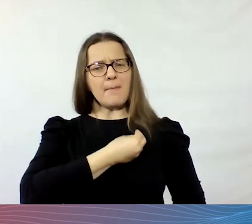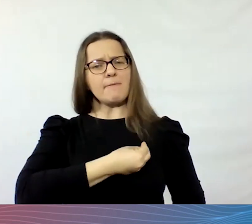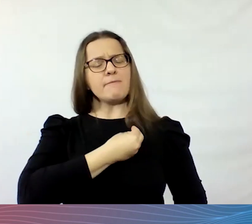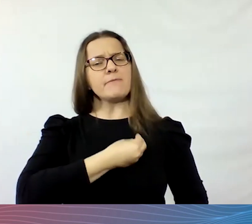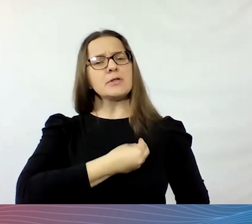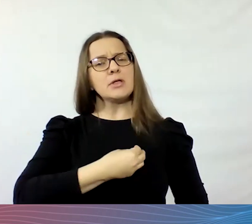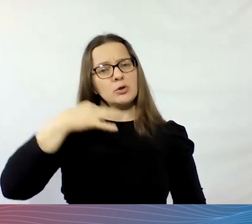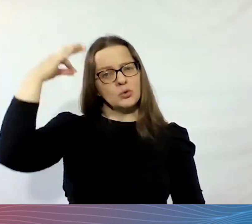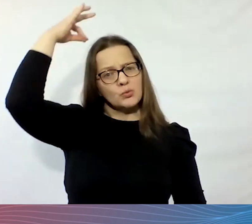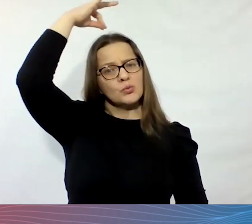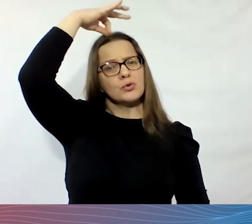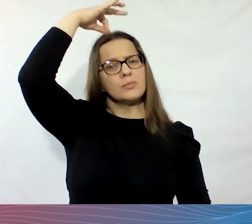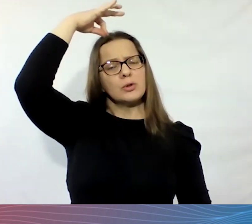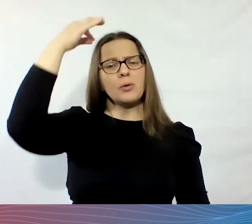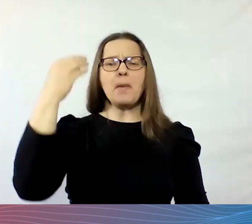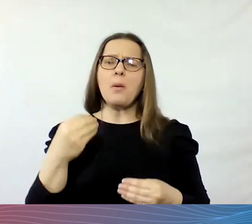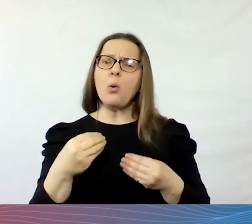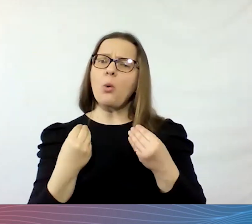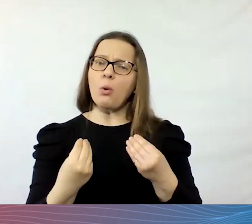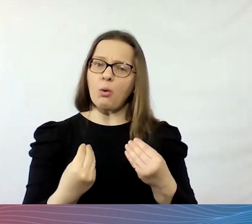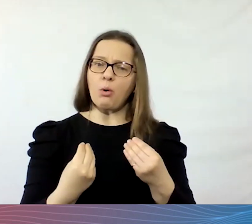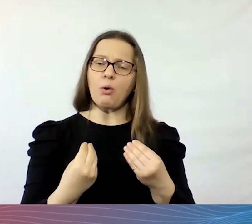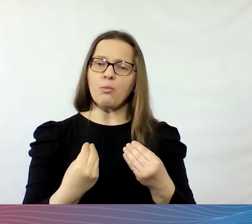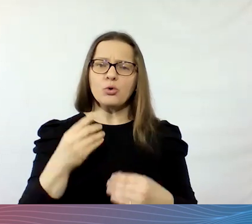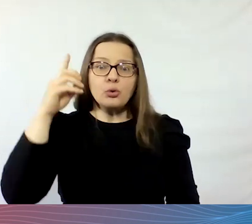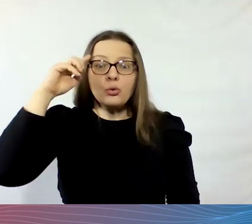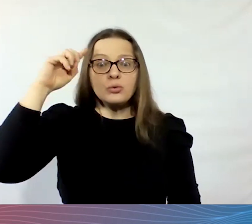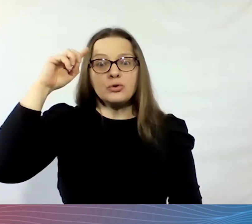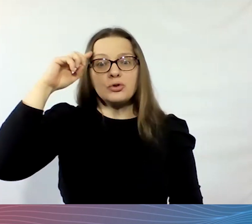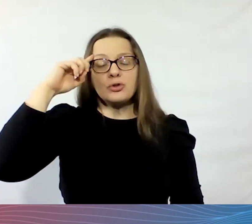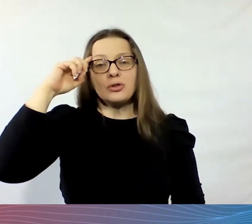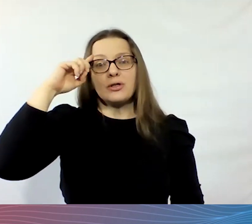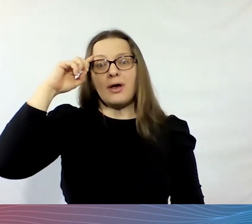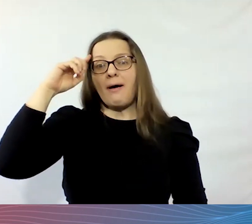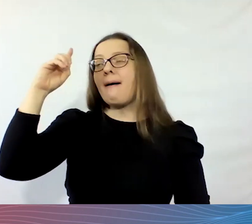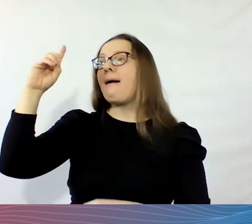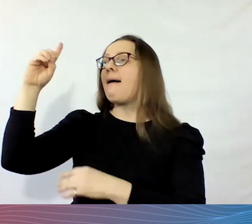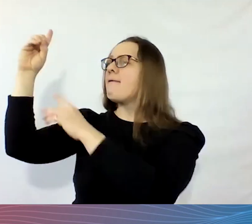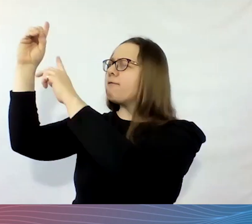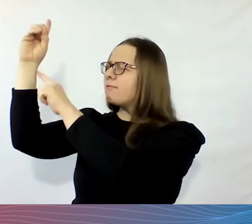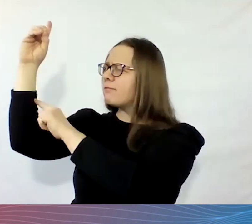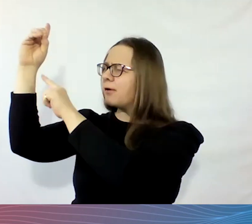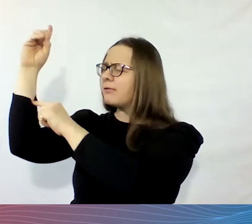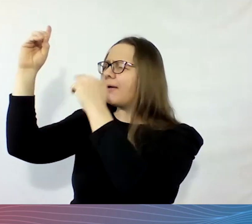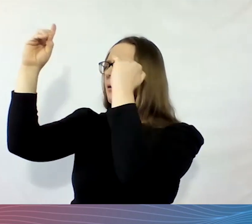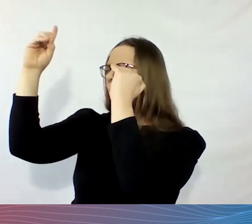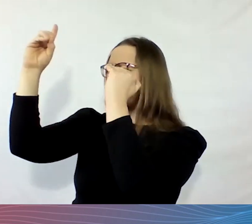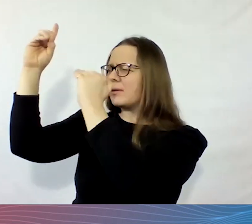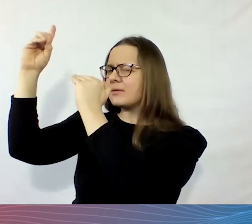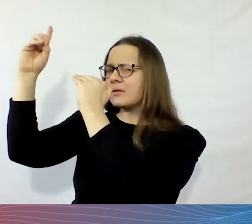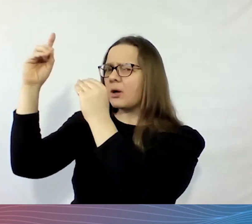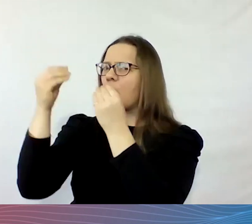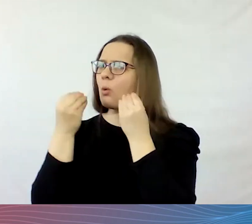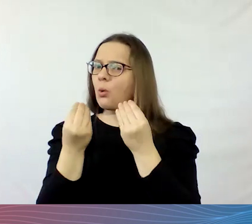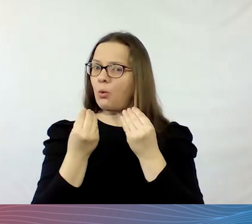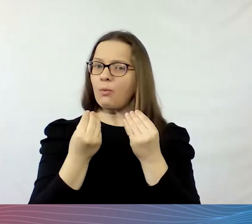mantém no Espírito, praticando a unidade, fazendo a vontade de Deus? Irmão, já dissemos que o poder de Deus